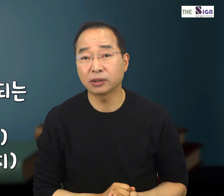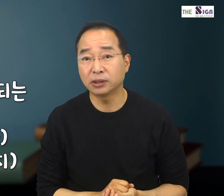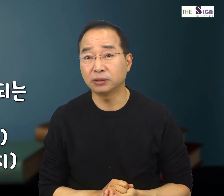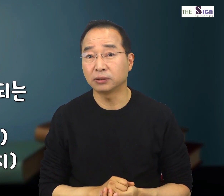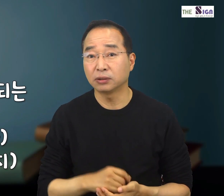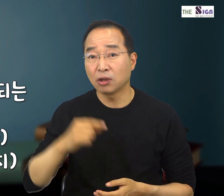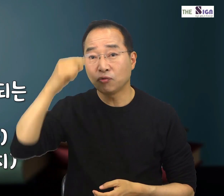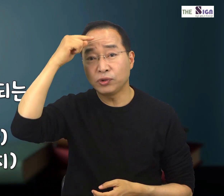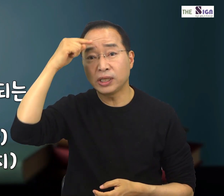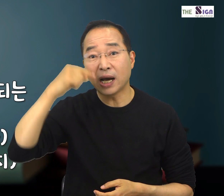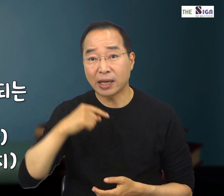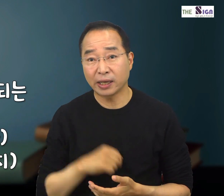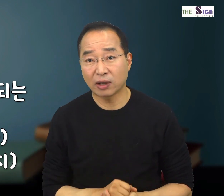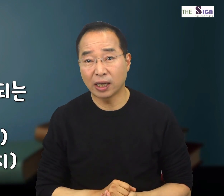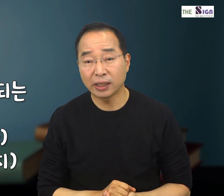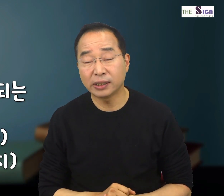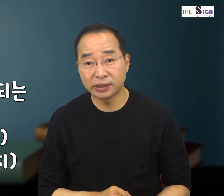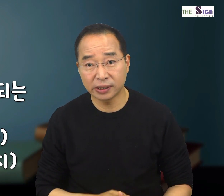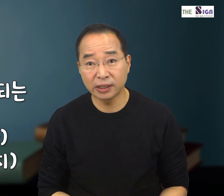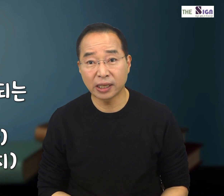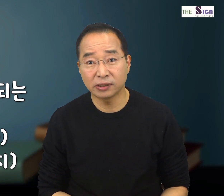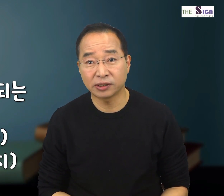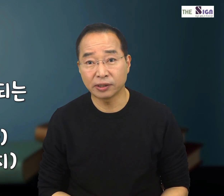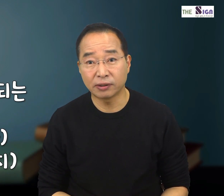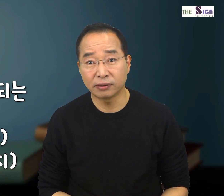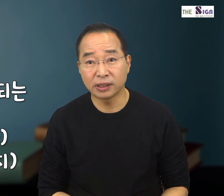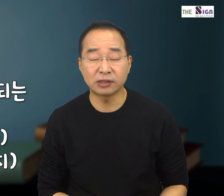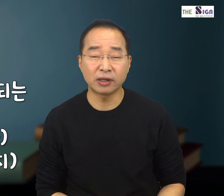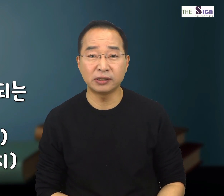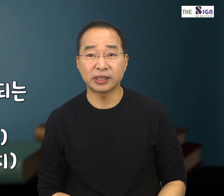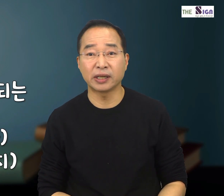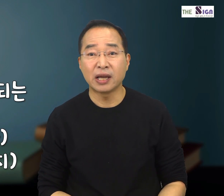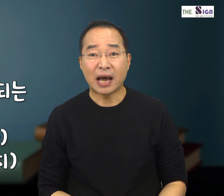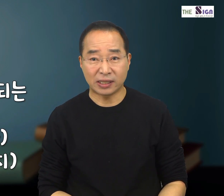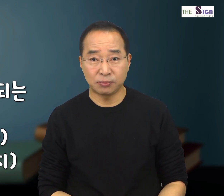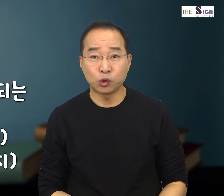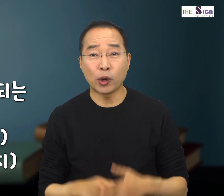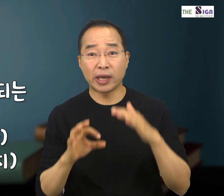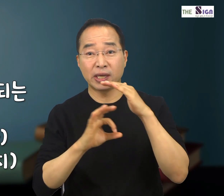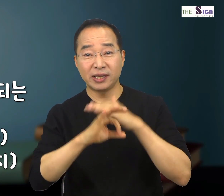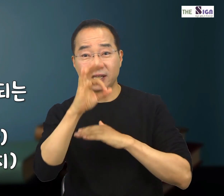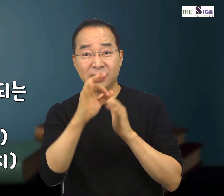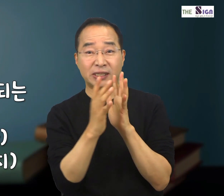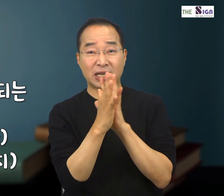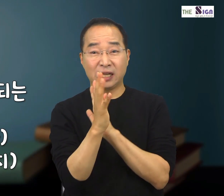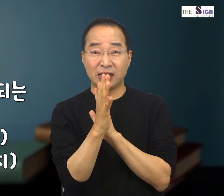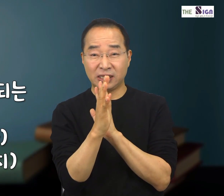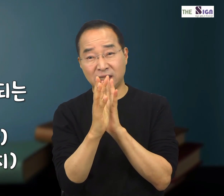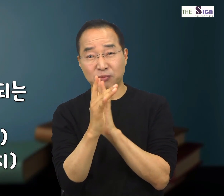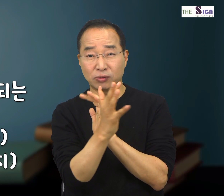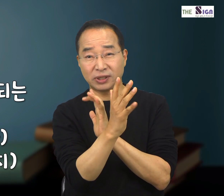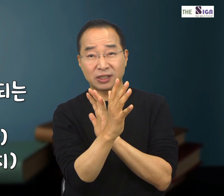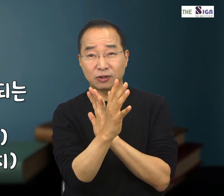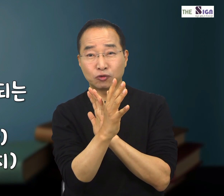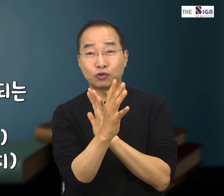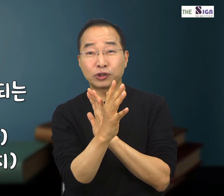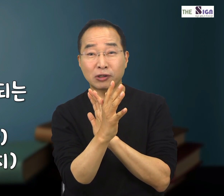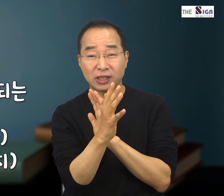이거는 위와 아래가 일치된다는 뜻이에요. 예전에 이제 아침 조회 시간에 길이 뭐 이제 줄 서는 게